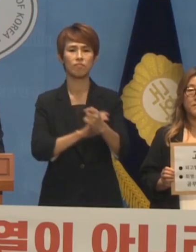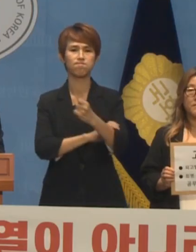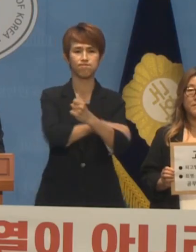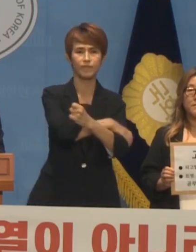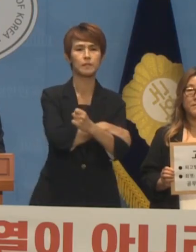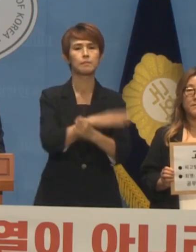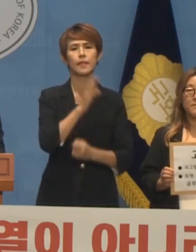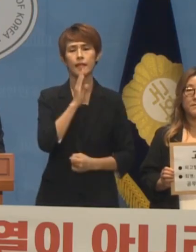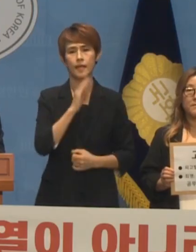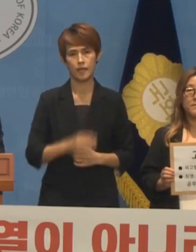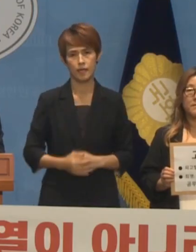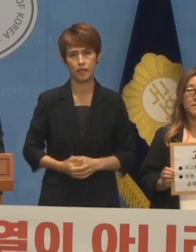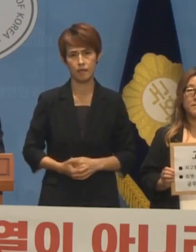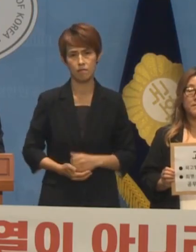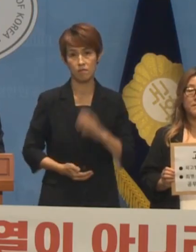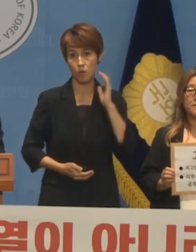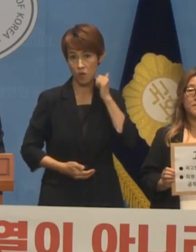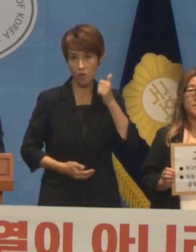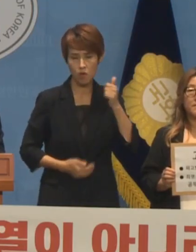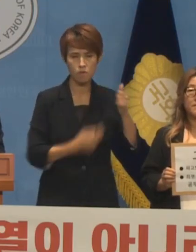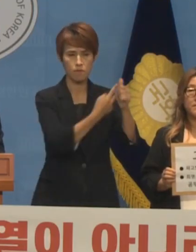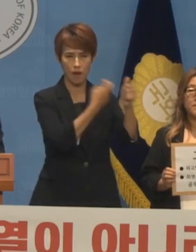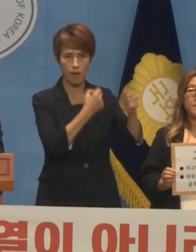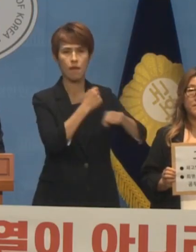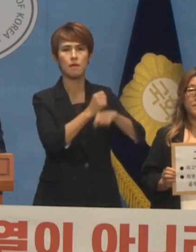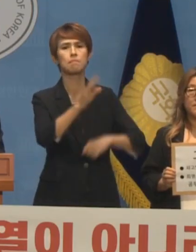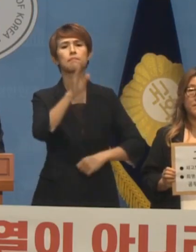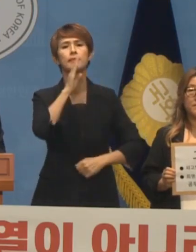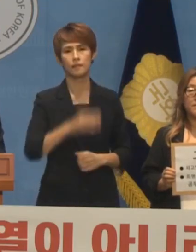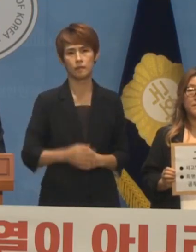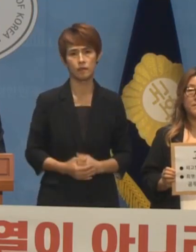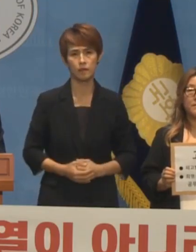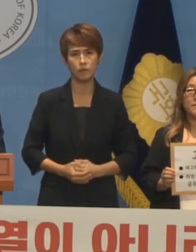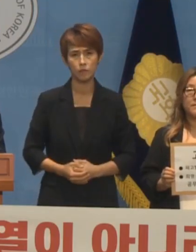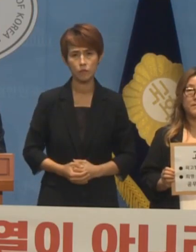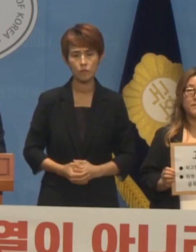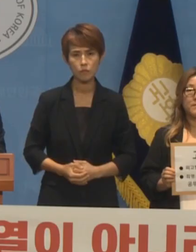직권남용이다. 즉 대통령의 탄핵 사유가 맞습니다.